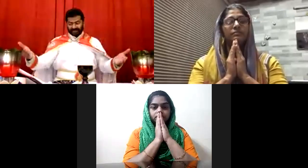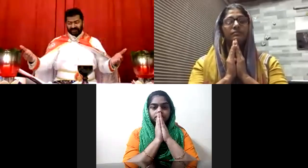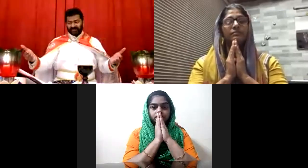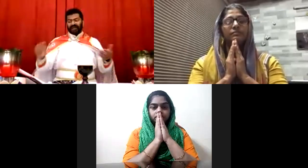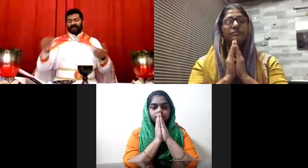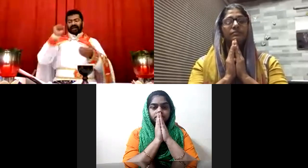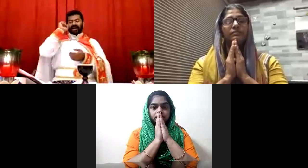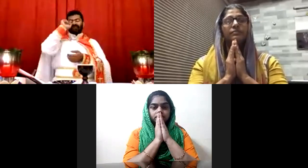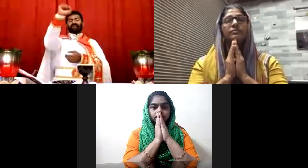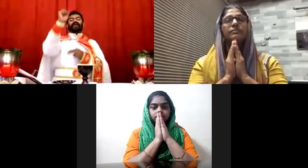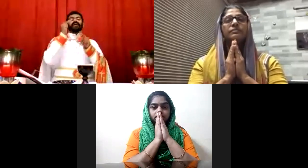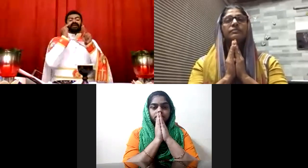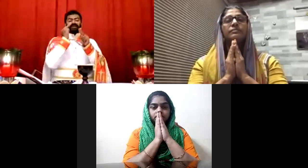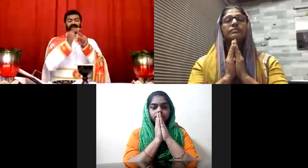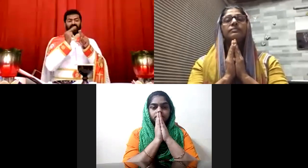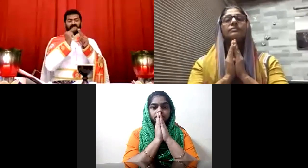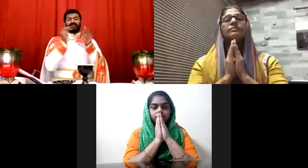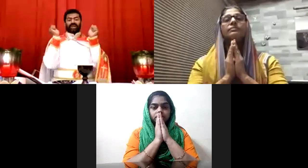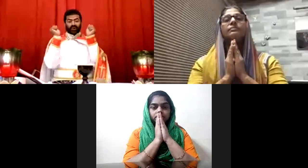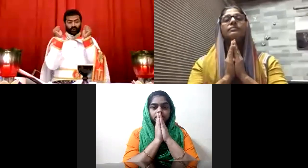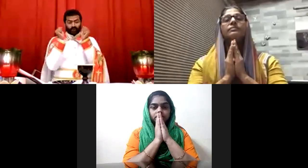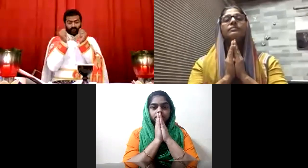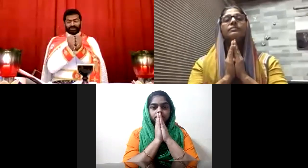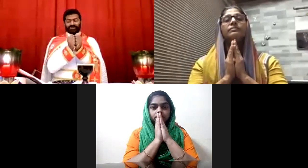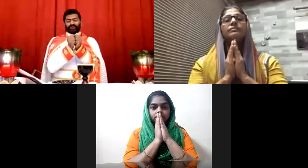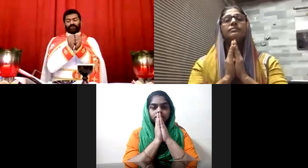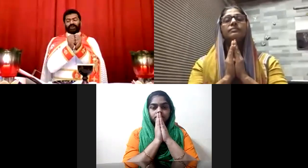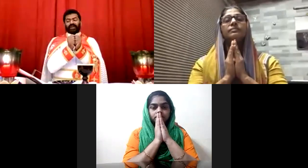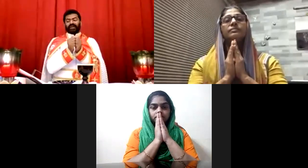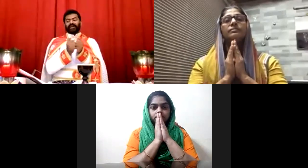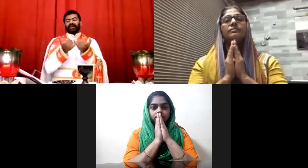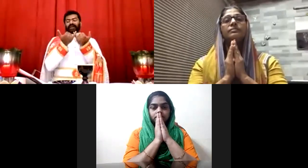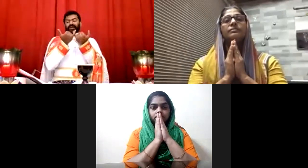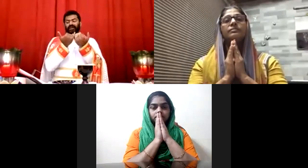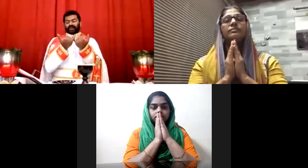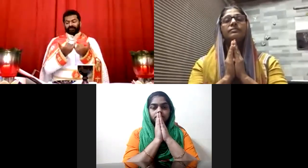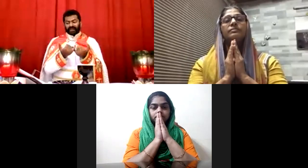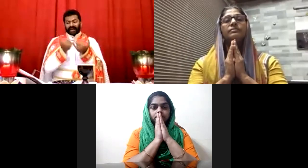ദാസർ അവിടുത്തെ നാമത്തിൽ ഒരുമിച്ചുകൂടി